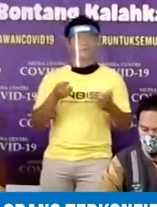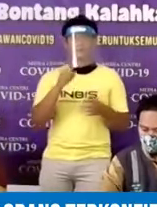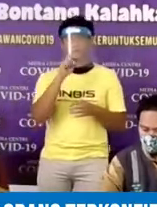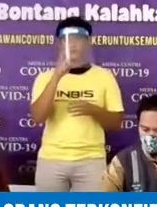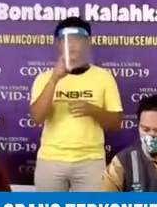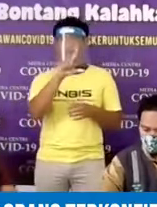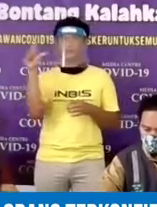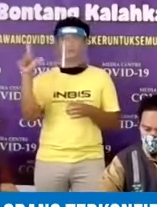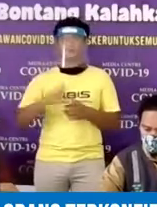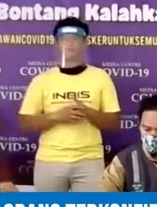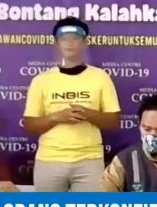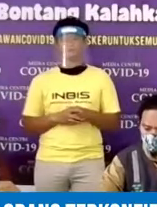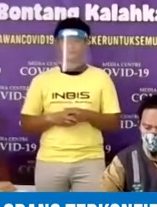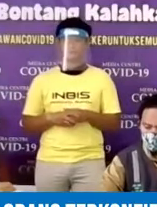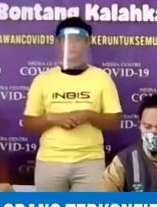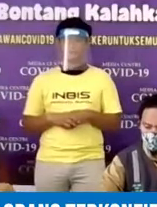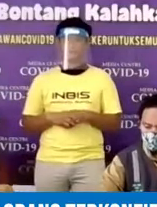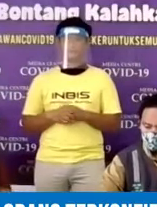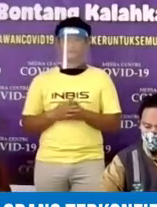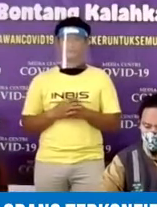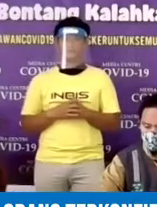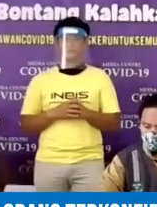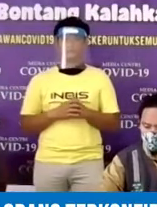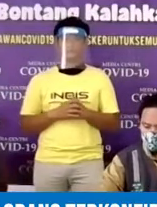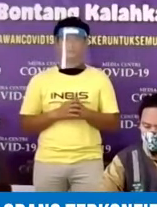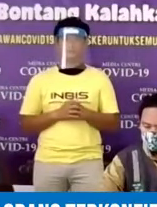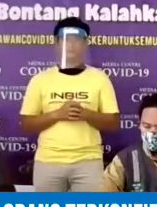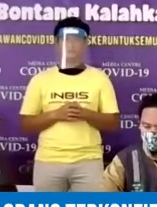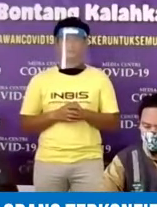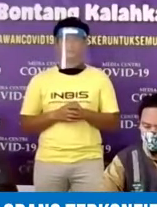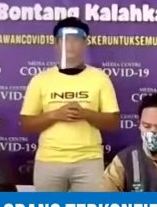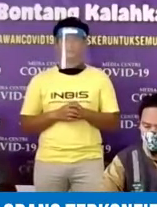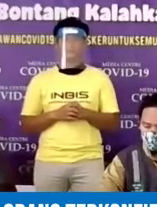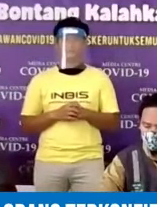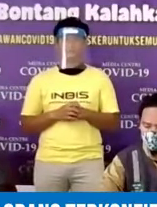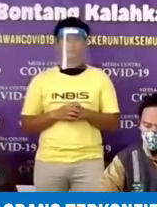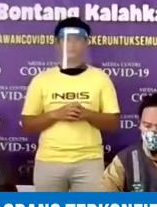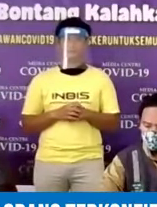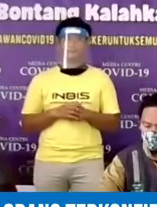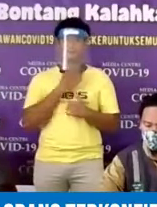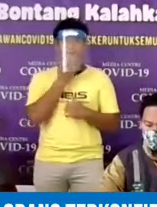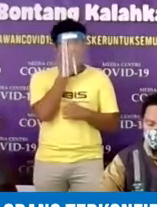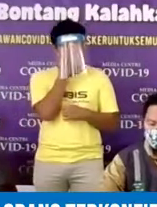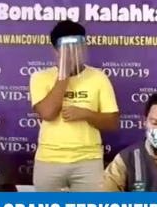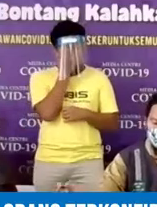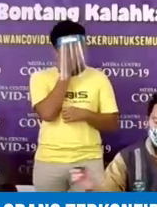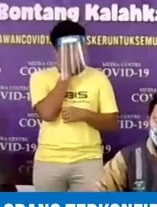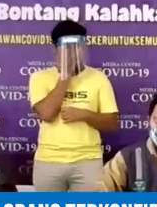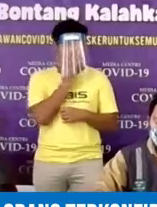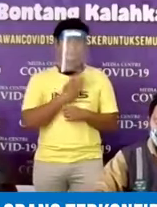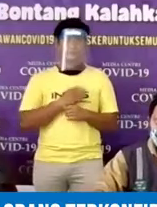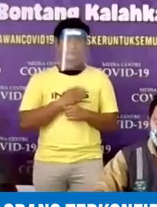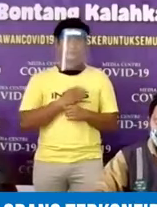cukup-cukup oke oke hai selanjutnya kami persilahkan rekan-rekan jurnalis lainnya